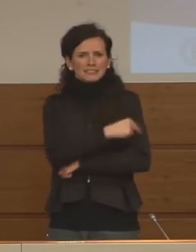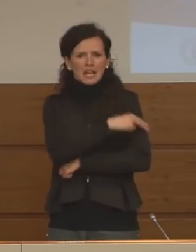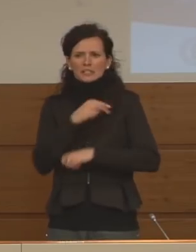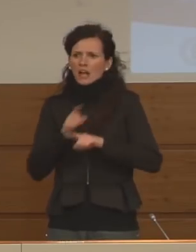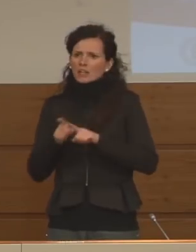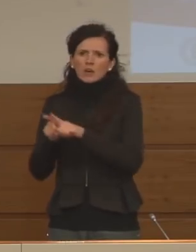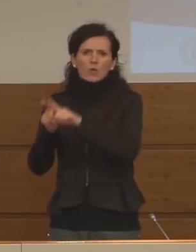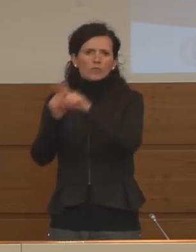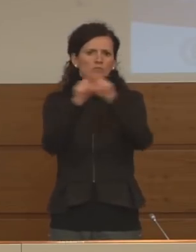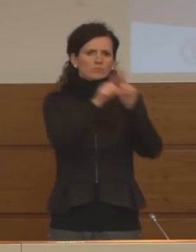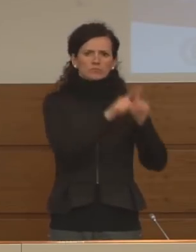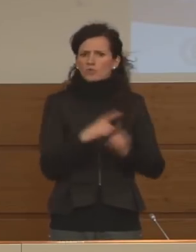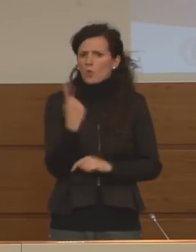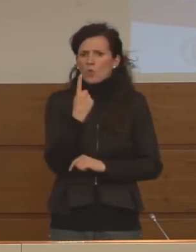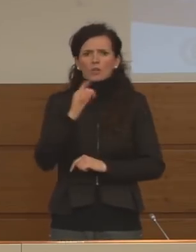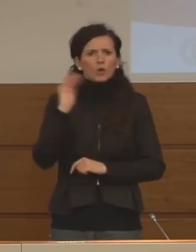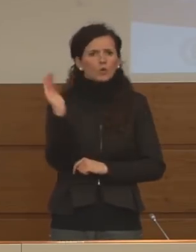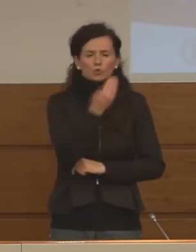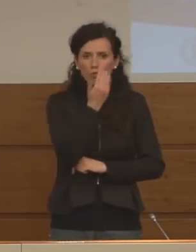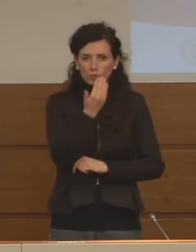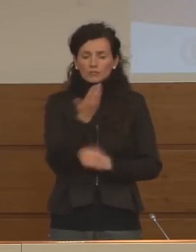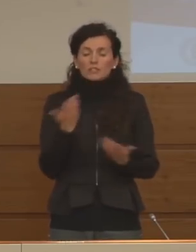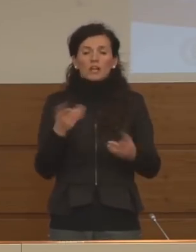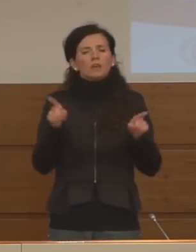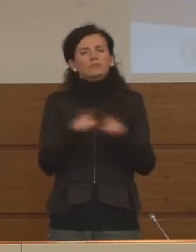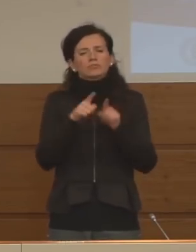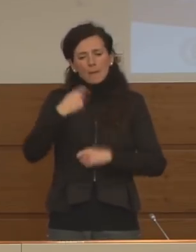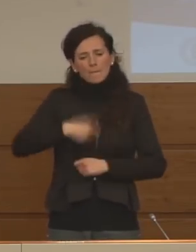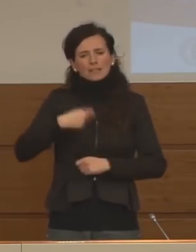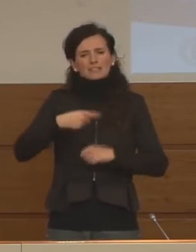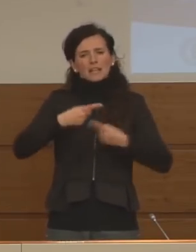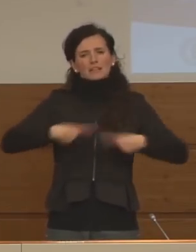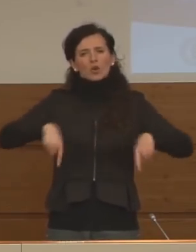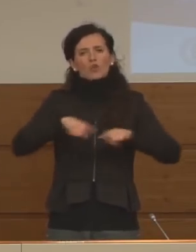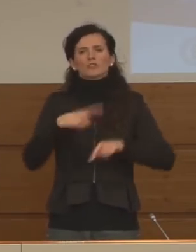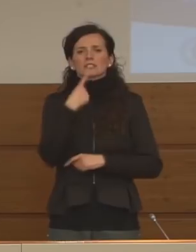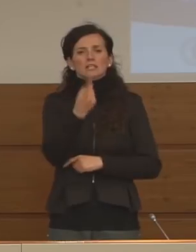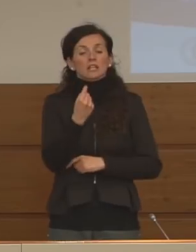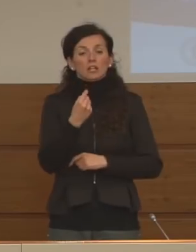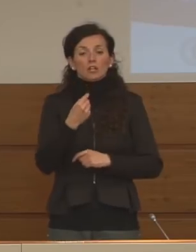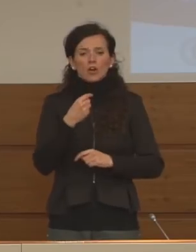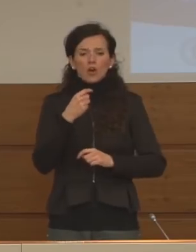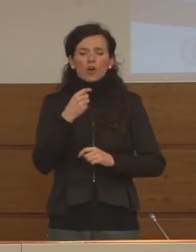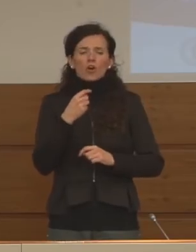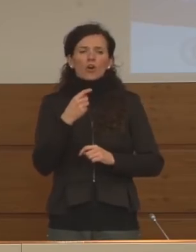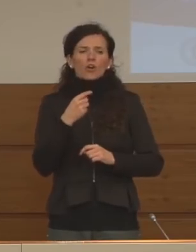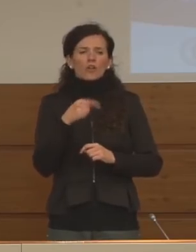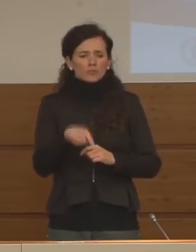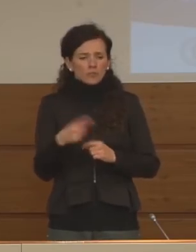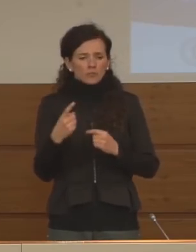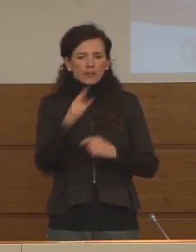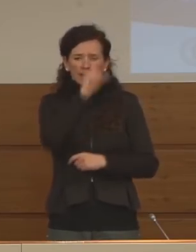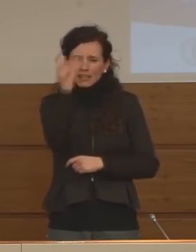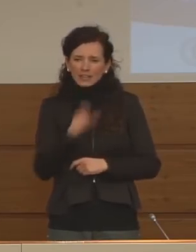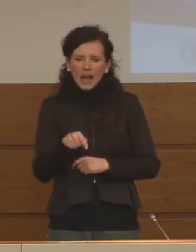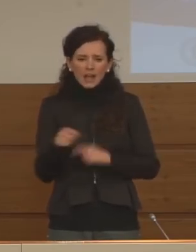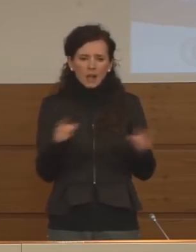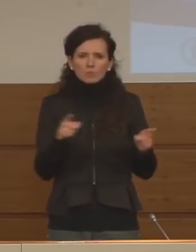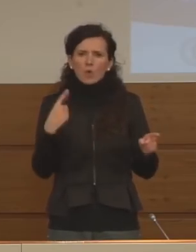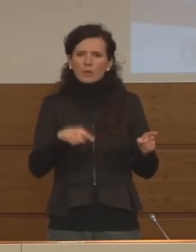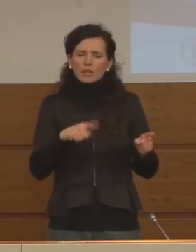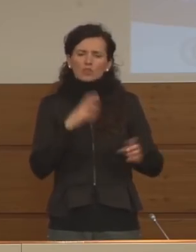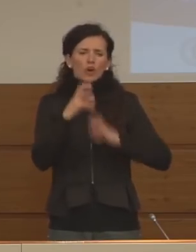come il presidente del consiglio ha detto qualche giorno fa è la crisi più grave che il nostro paese attraversa